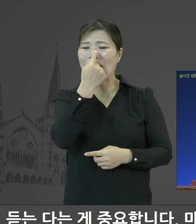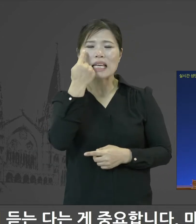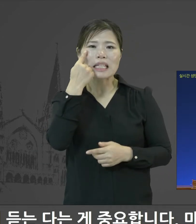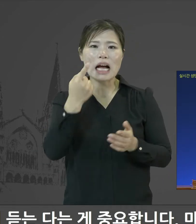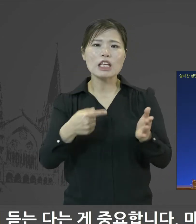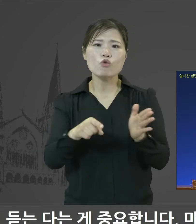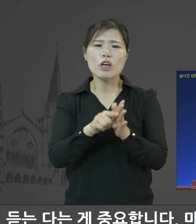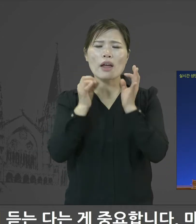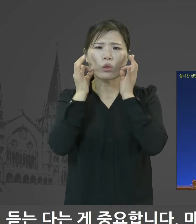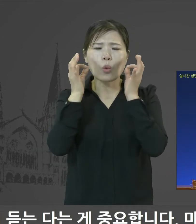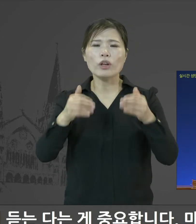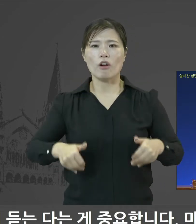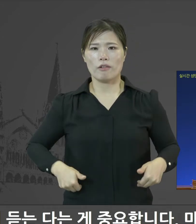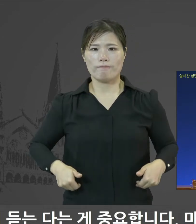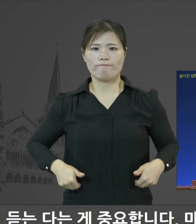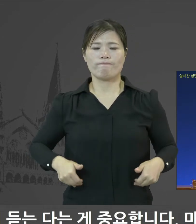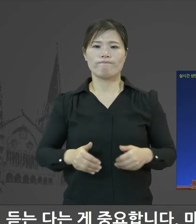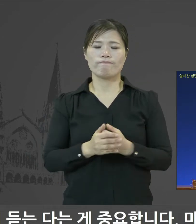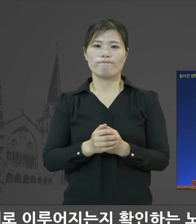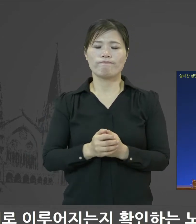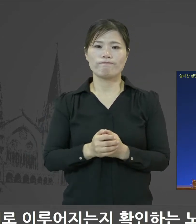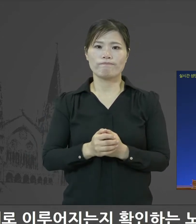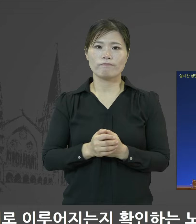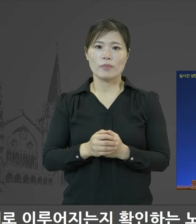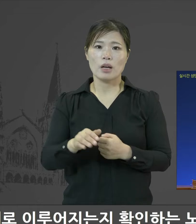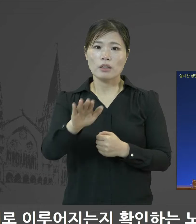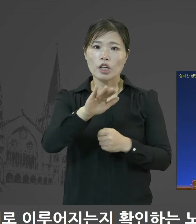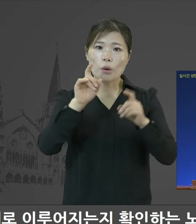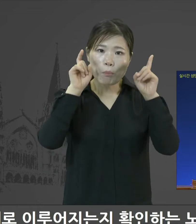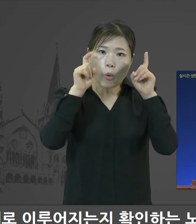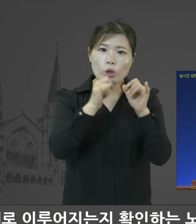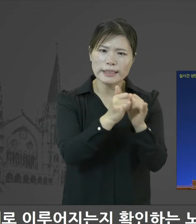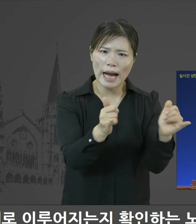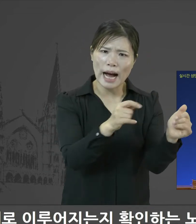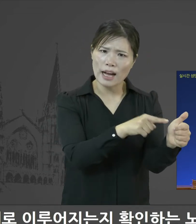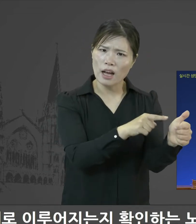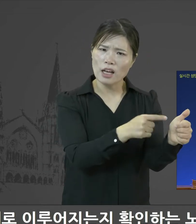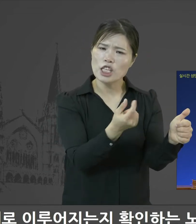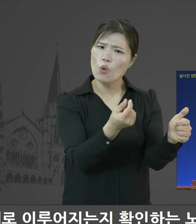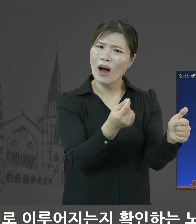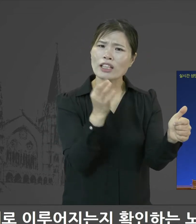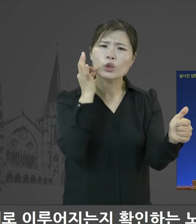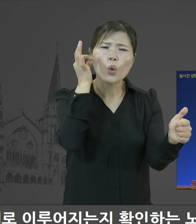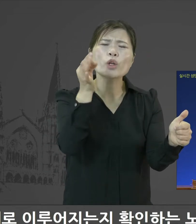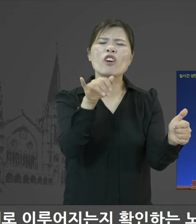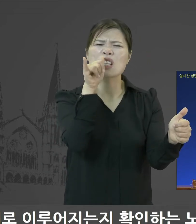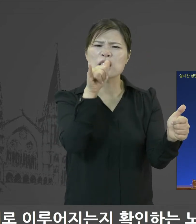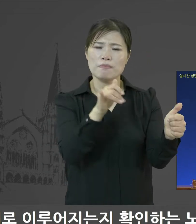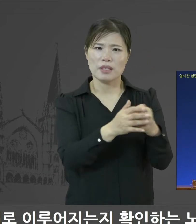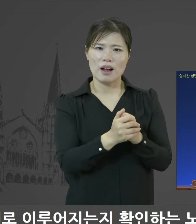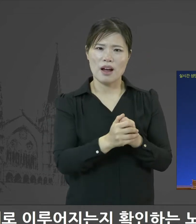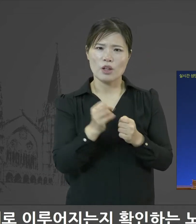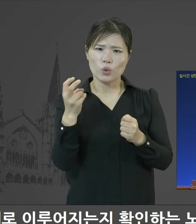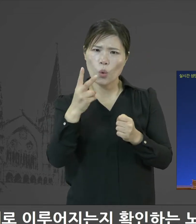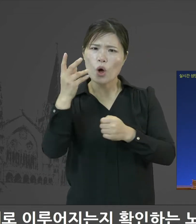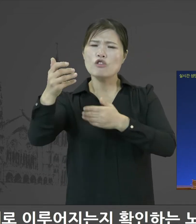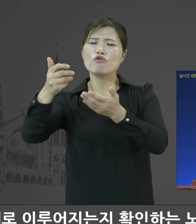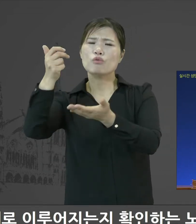있어야 되는 것이죠. 여러분, 목자에게는 그런 노력이 있었고 주님이 그것을 기쁘게 여기신 줄로